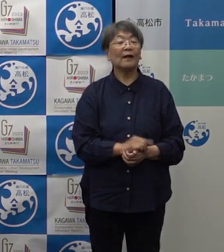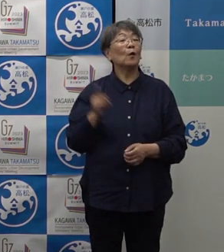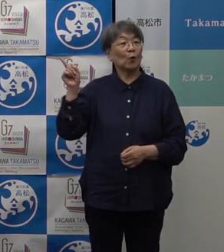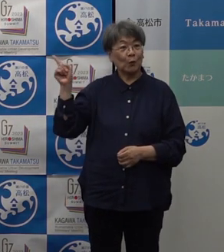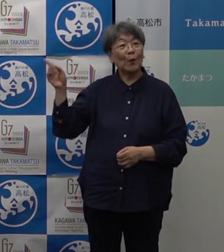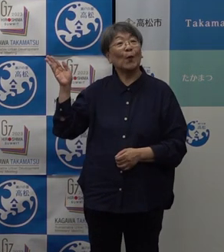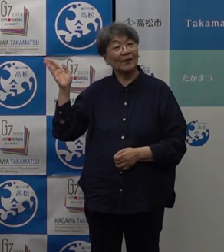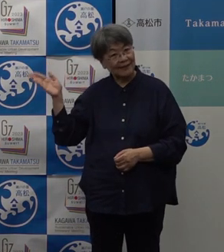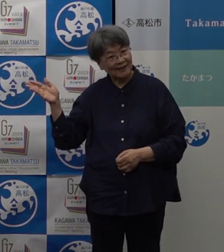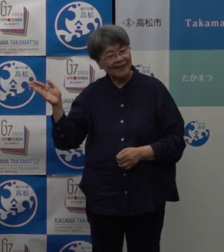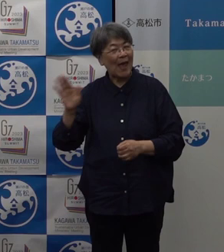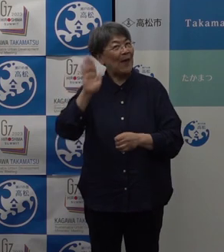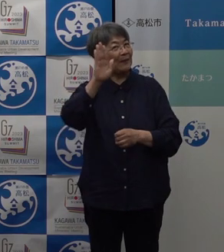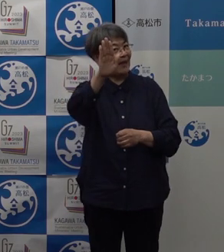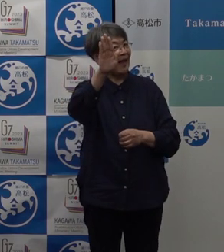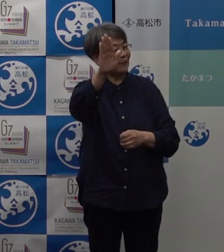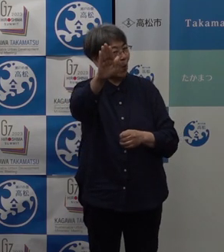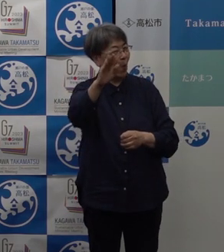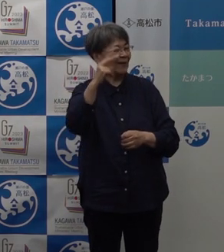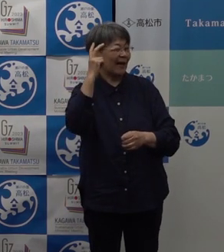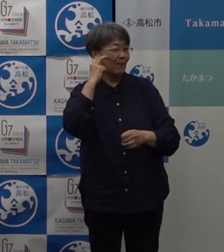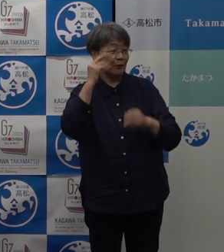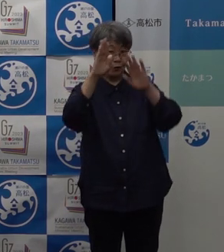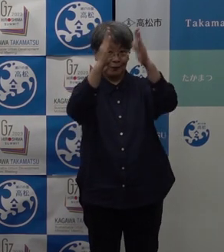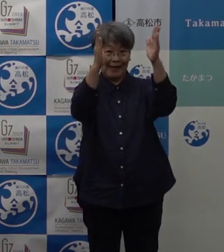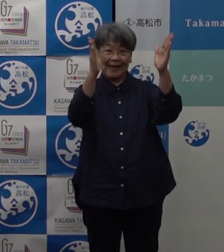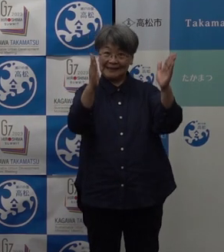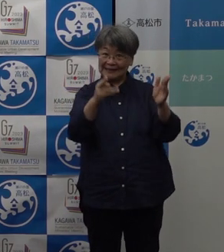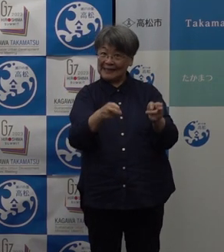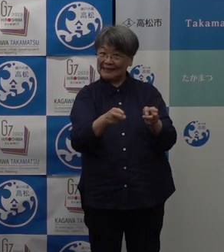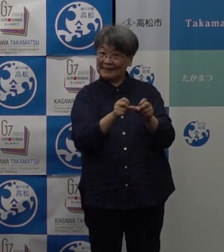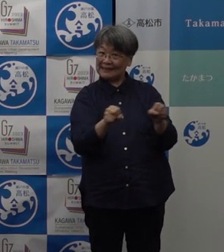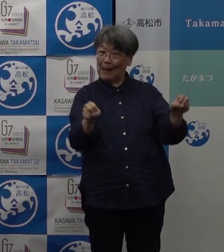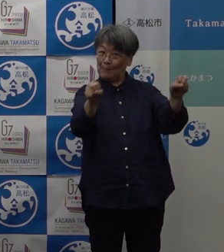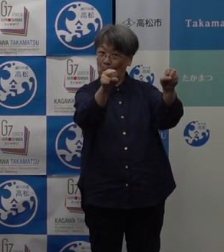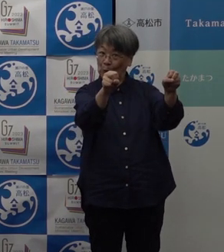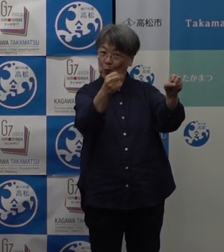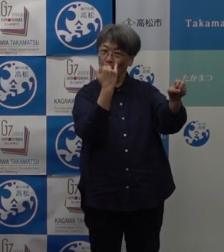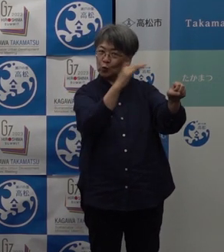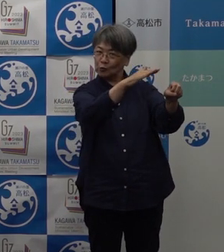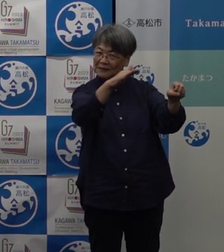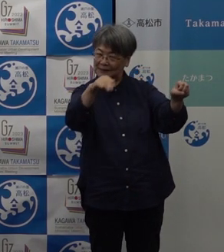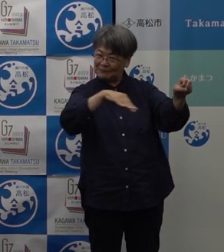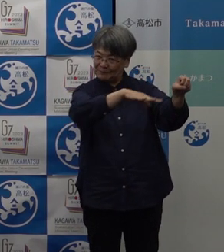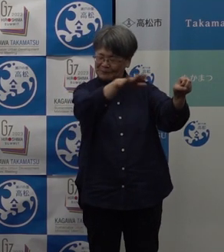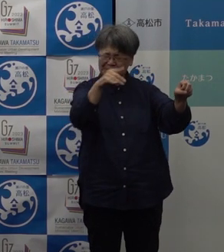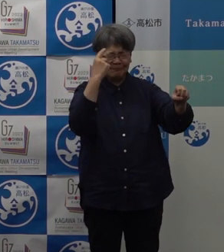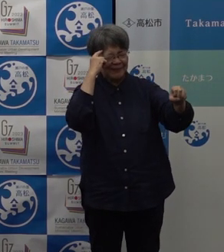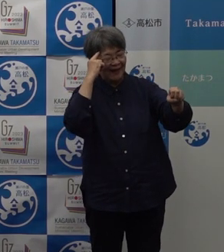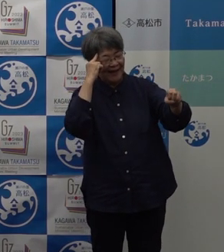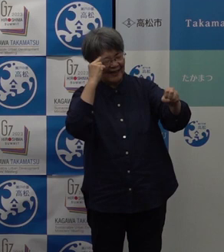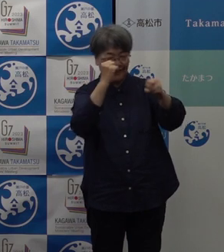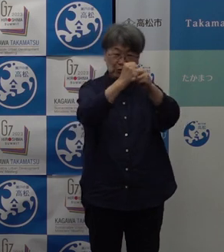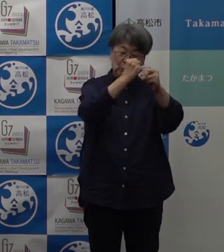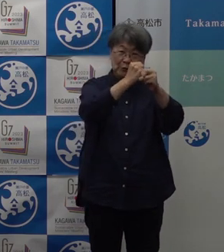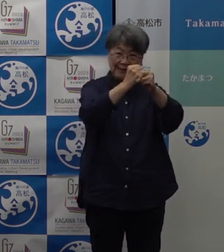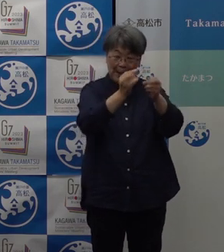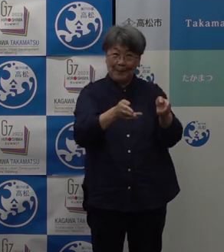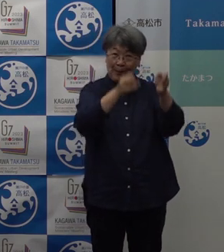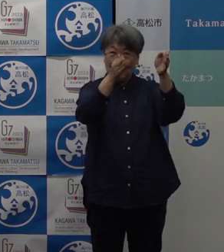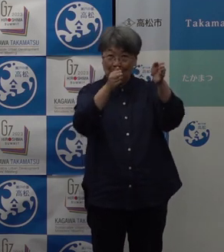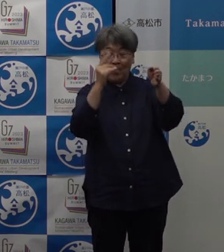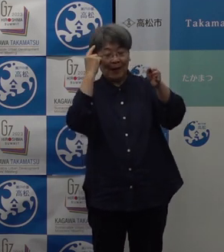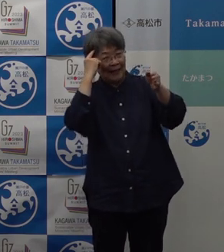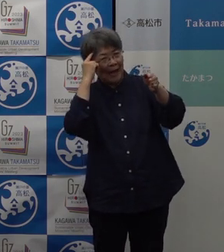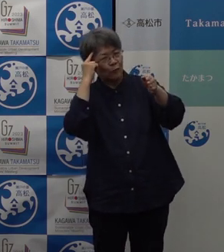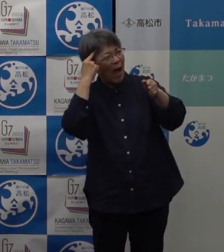このような形で未来の高松の散歩と海沿いの町づくりというものをいろんなアイデアを使ってい